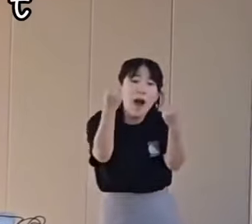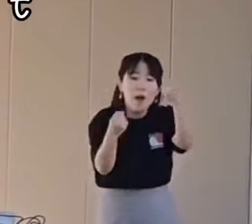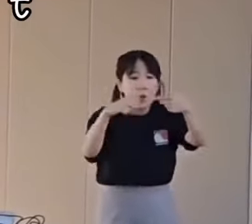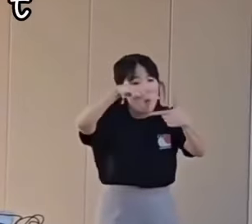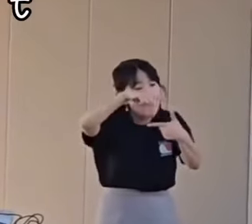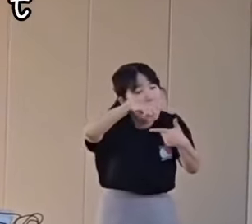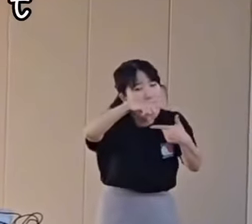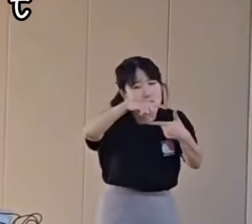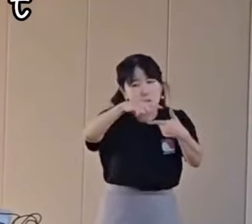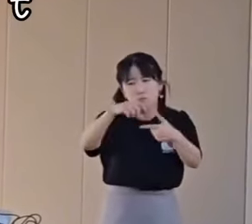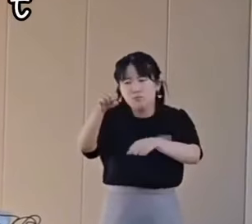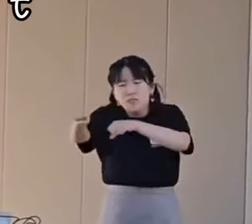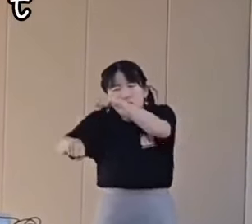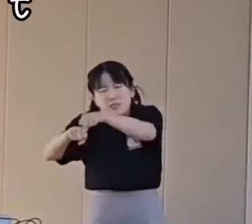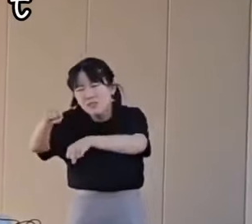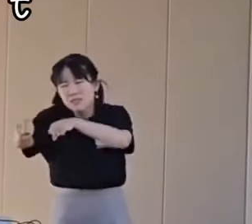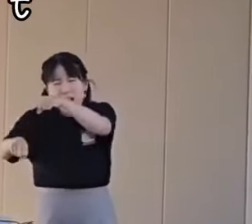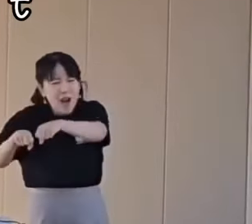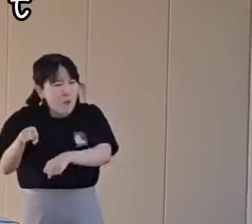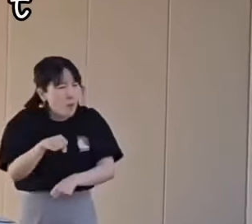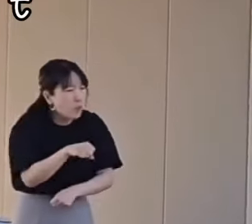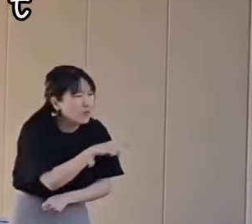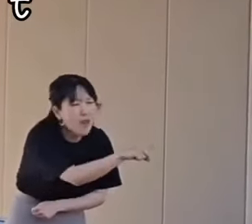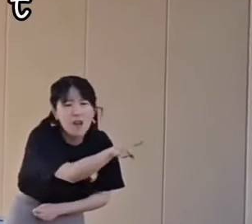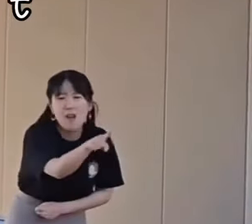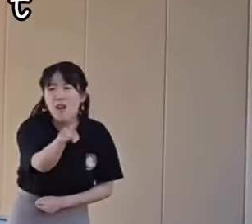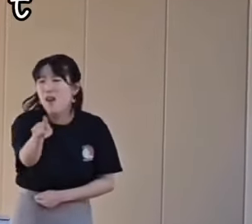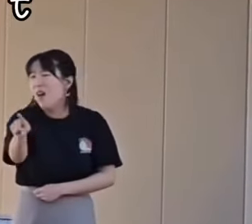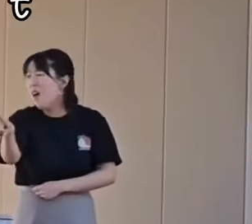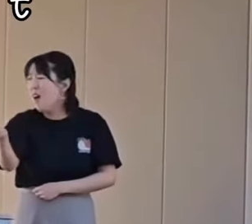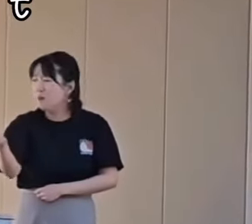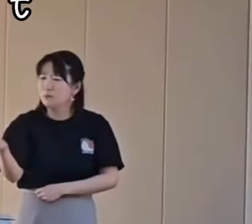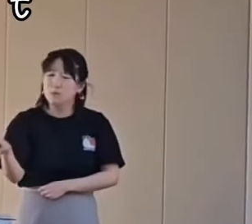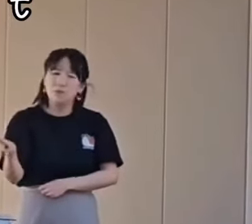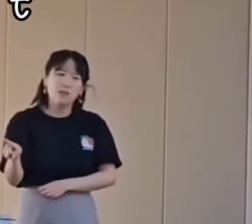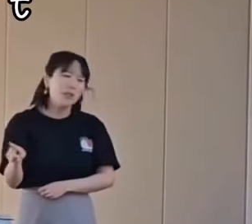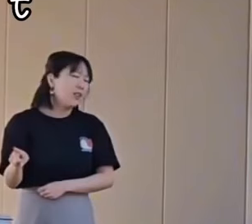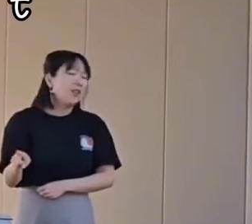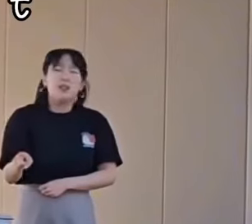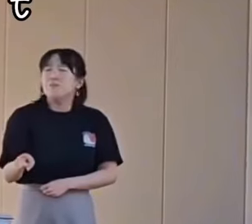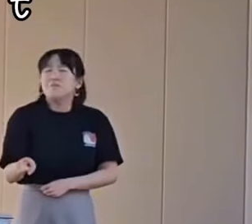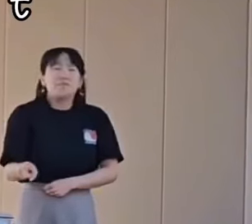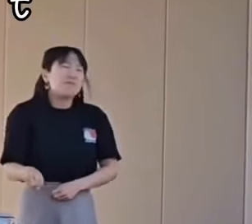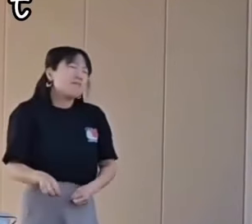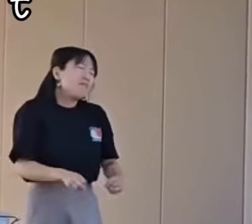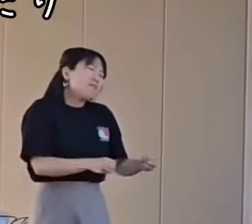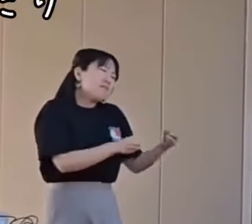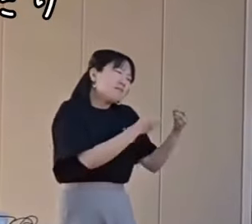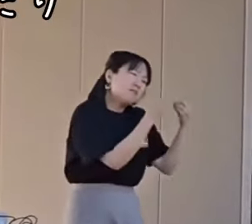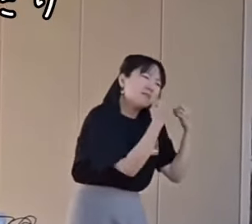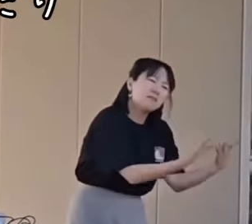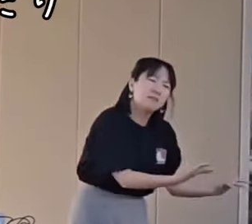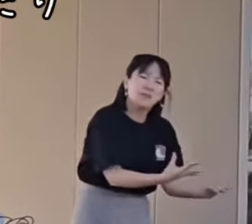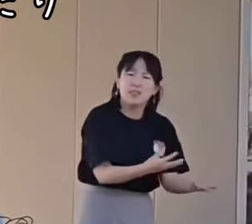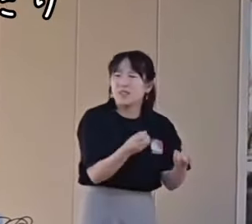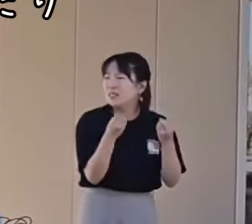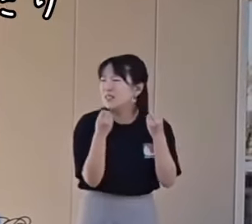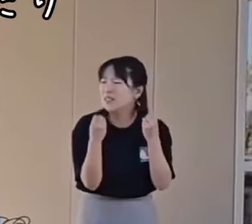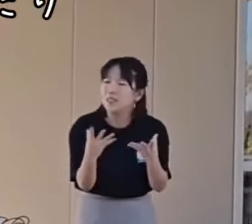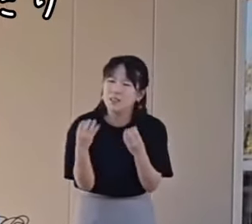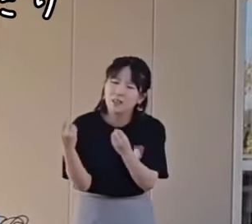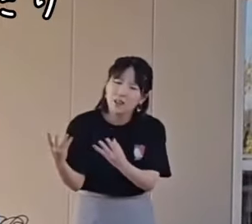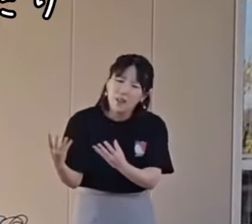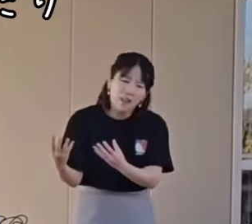車の免許、自転車も手放した